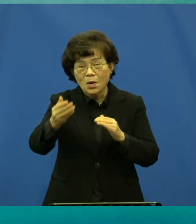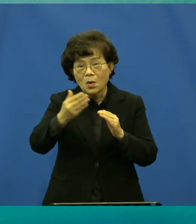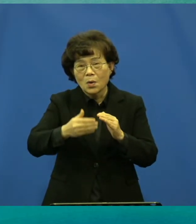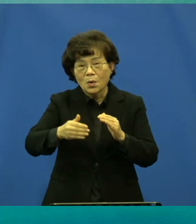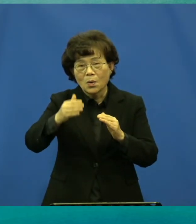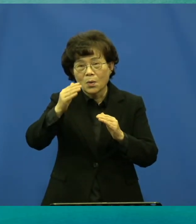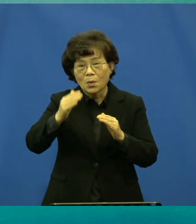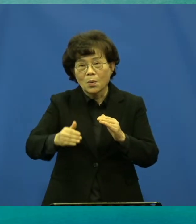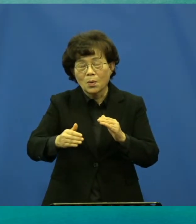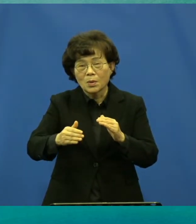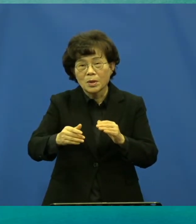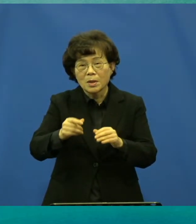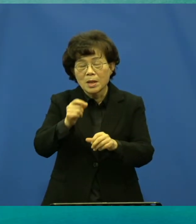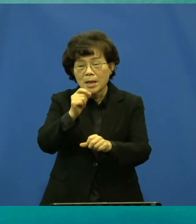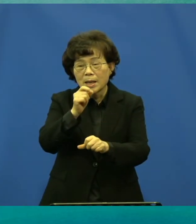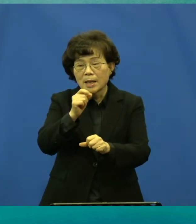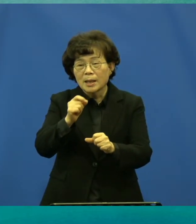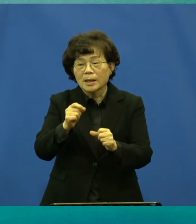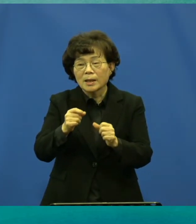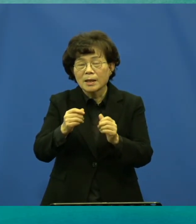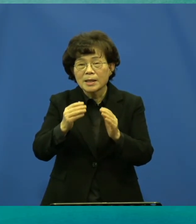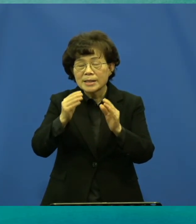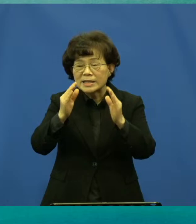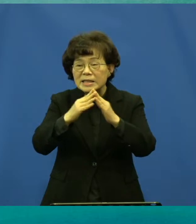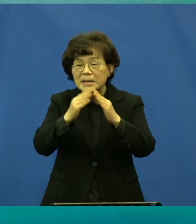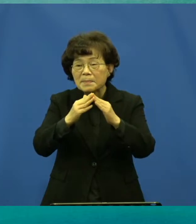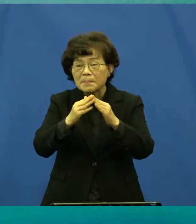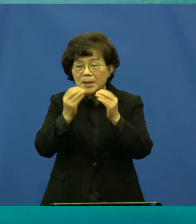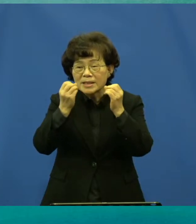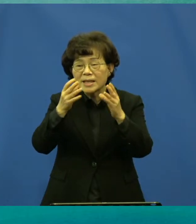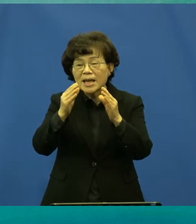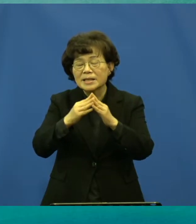공인중개사를 찾아 새 집을 계약하고 오는 것과 같습니다.